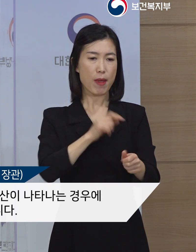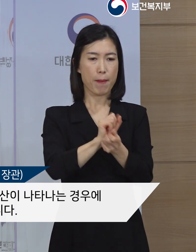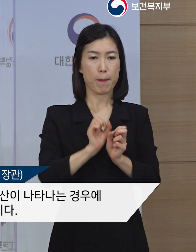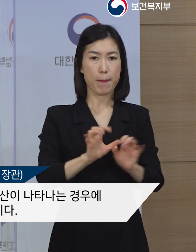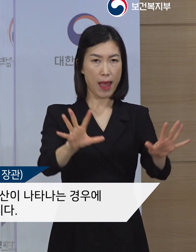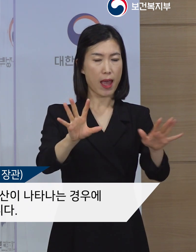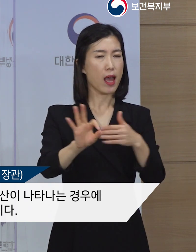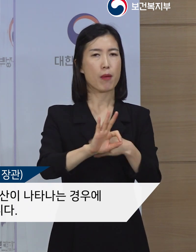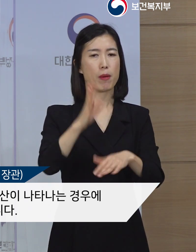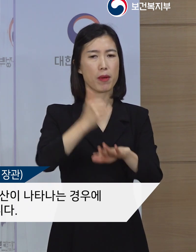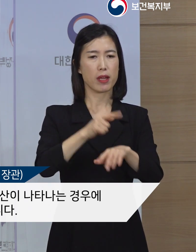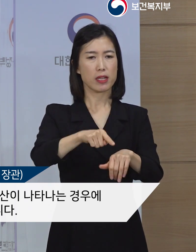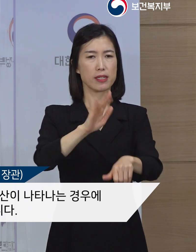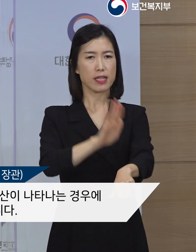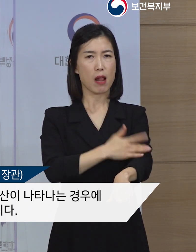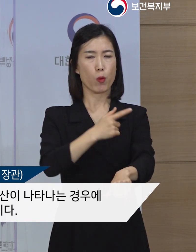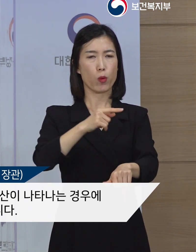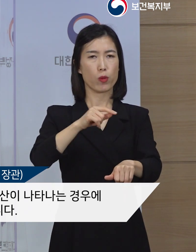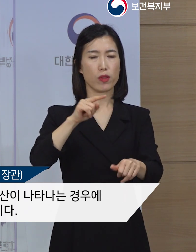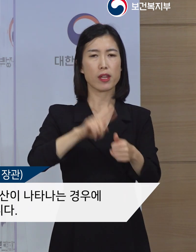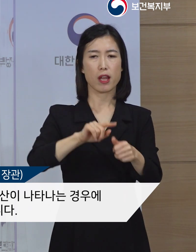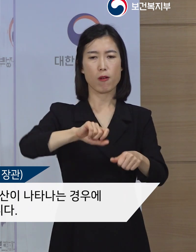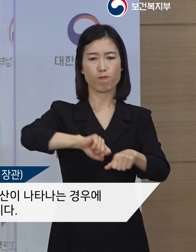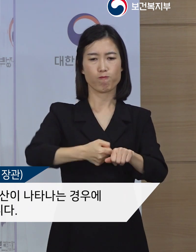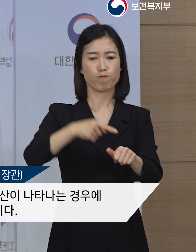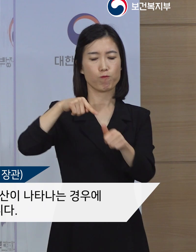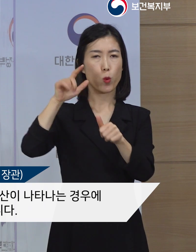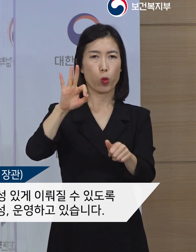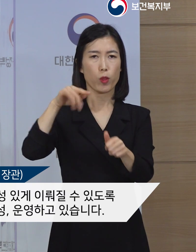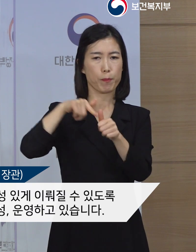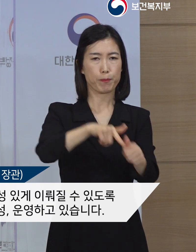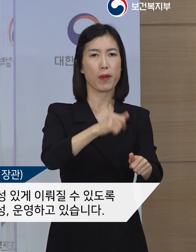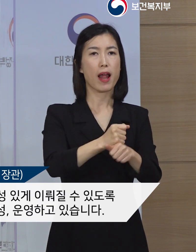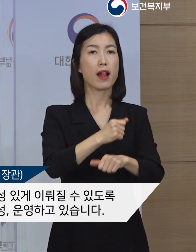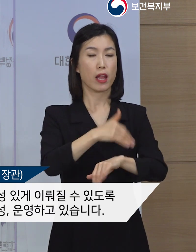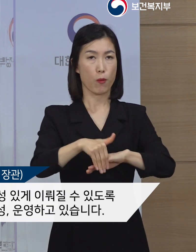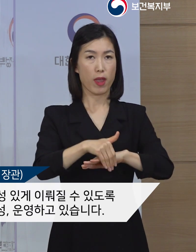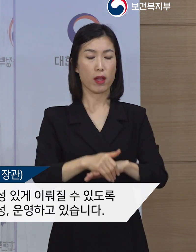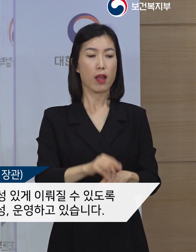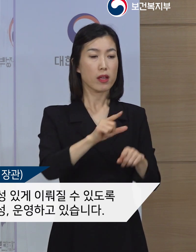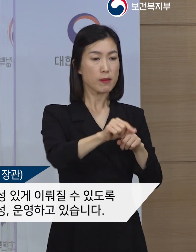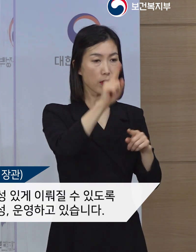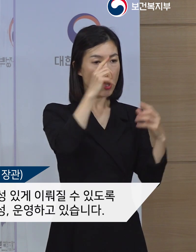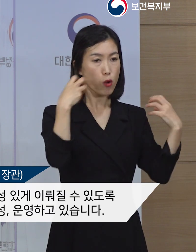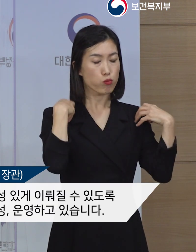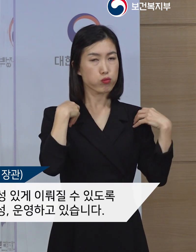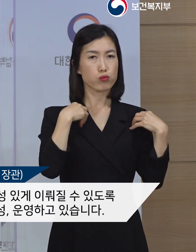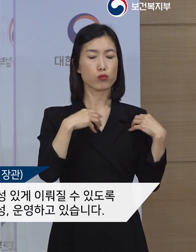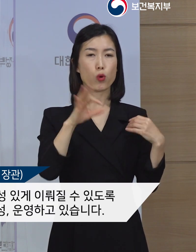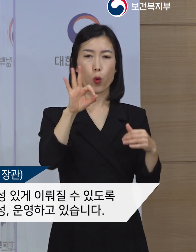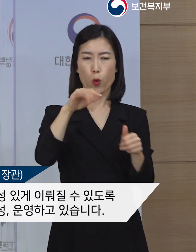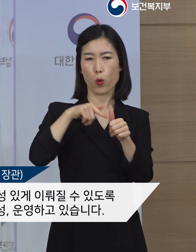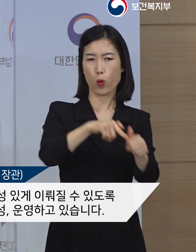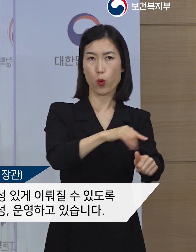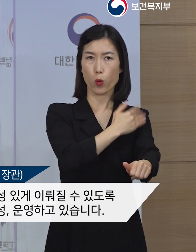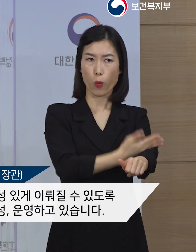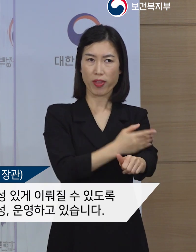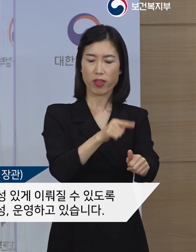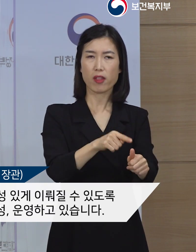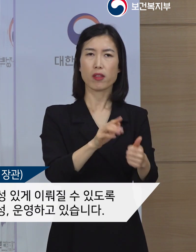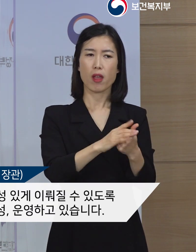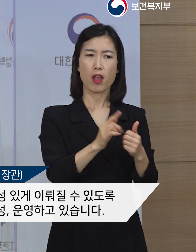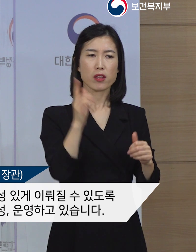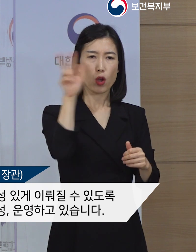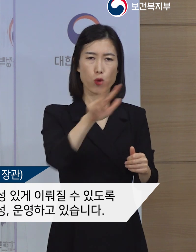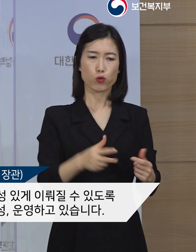대해서는 구상권도 적극적으로 행사할 것입니다. 지방정부 등의 구상권 행사가 적정하고